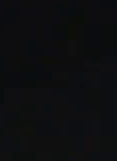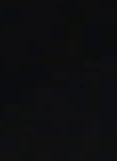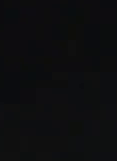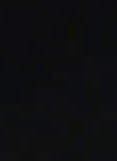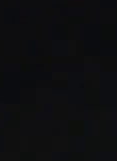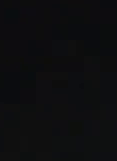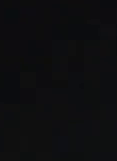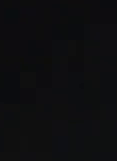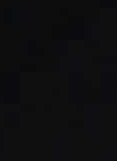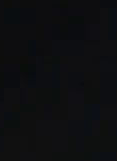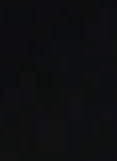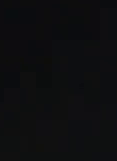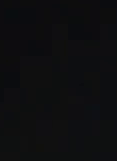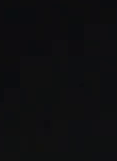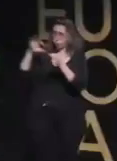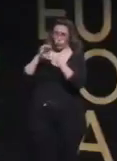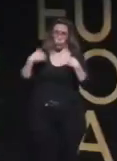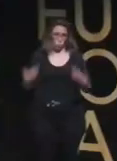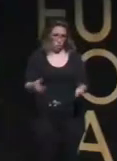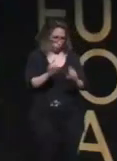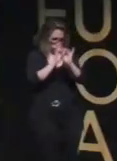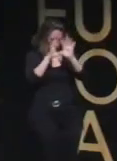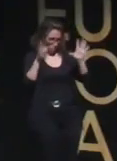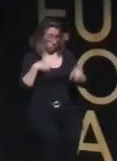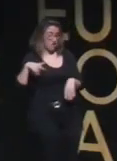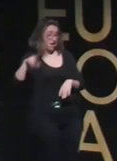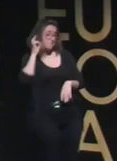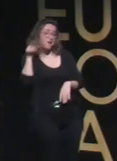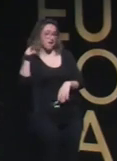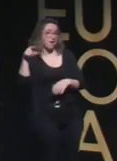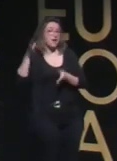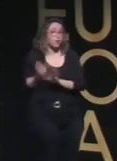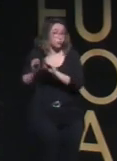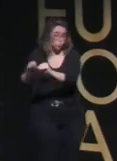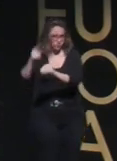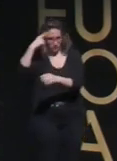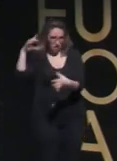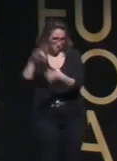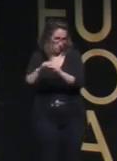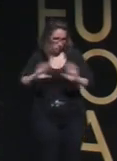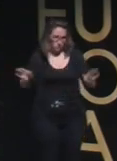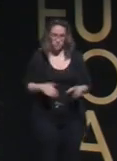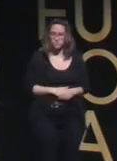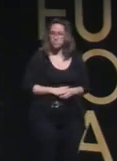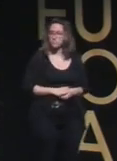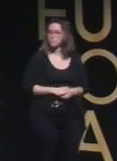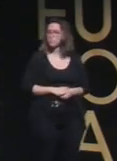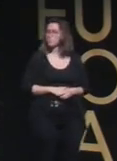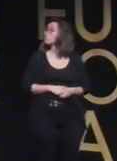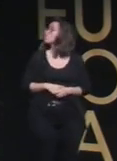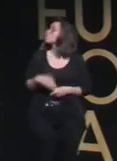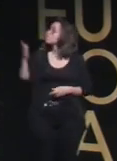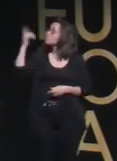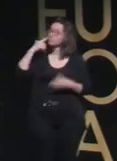mía yo la tengo clara. Mi hermana seguro que también entiende la suya. ¿Vale? Alguna de las frases de esta paradoja que os decía de